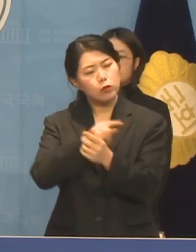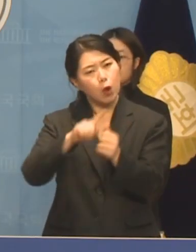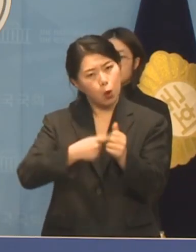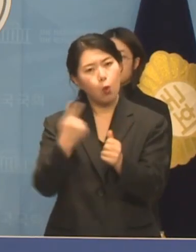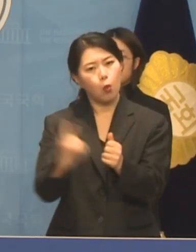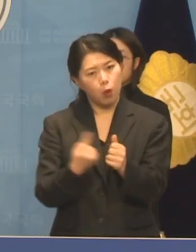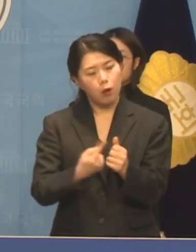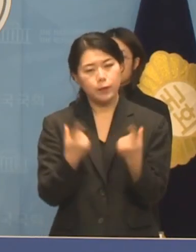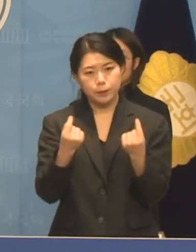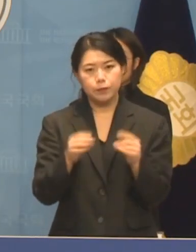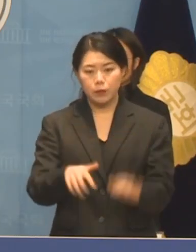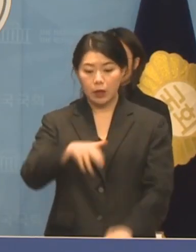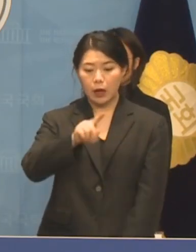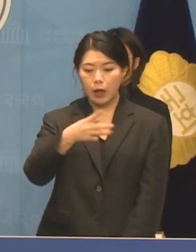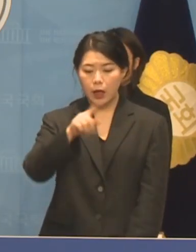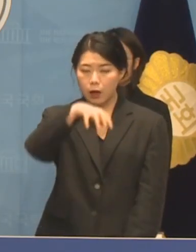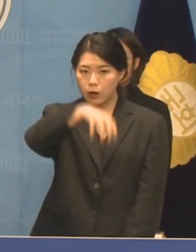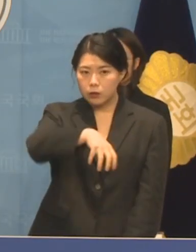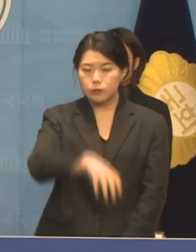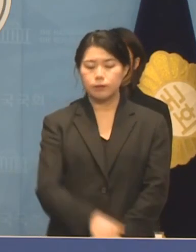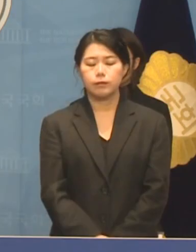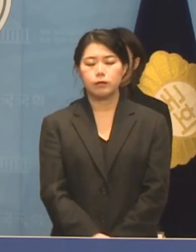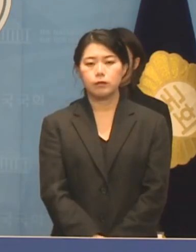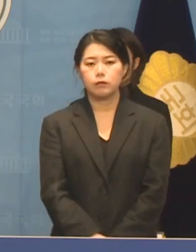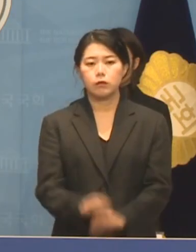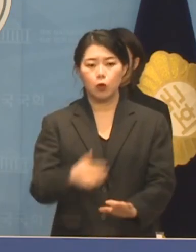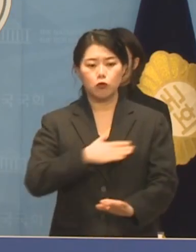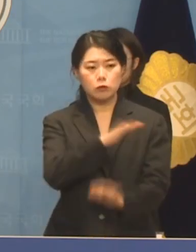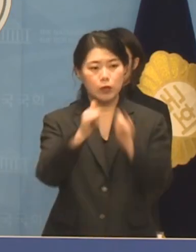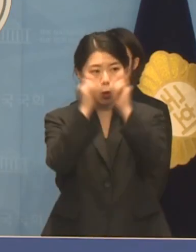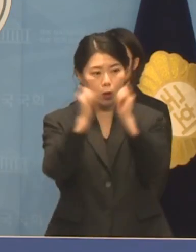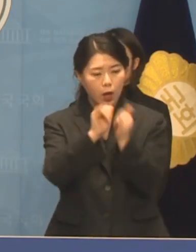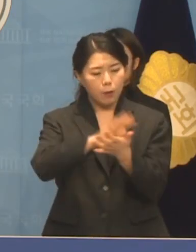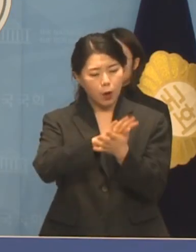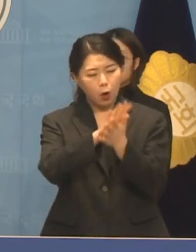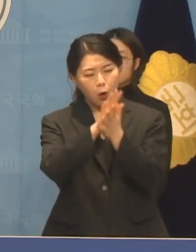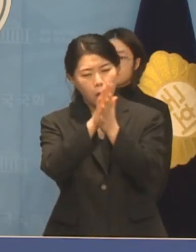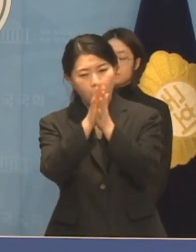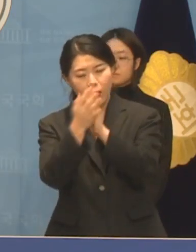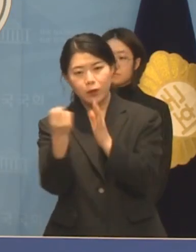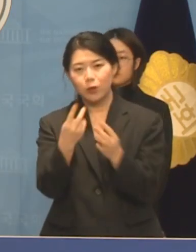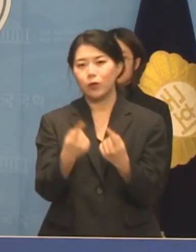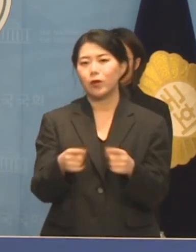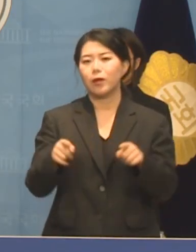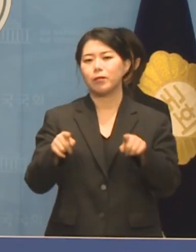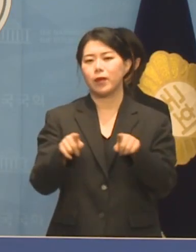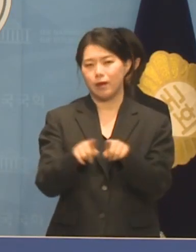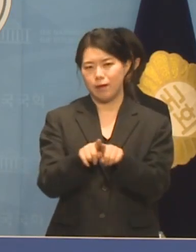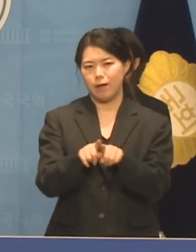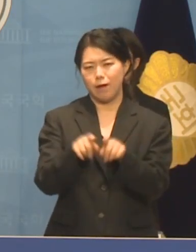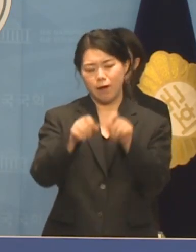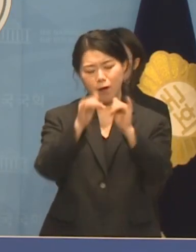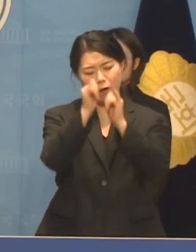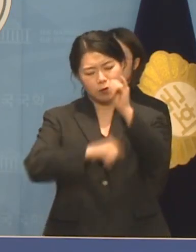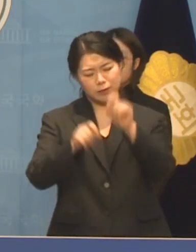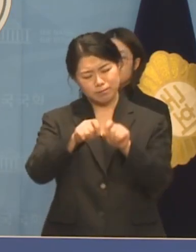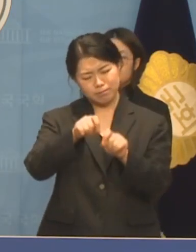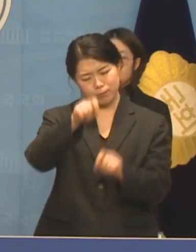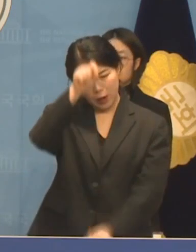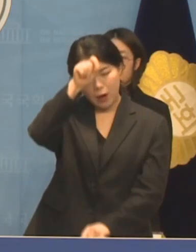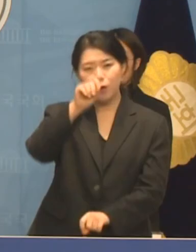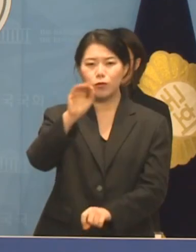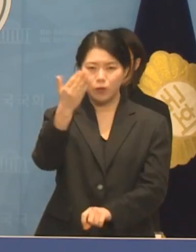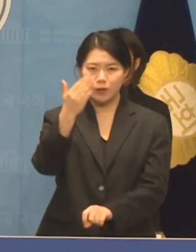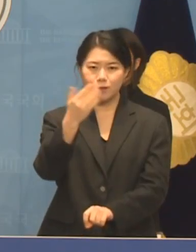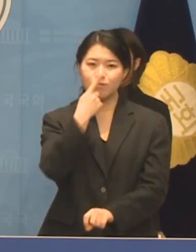이 동물권 행동 카라는 그동안 우리 사회의 변화와 더불어 함께한 아주 오랜 역사의